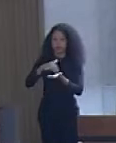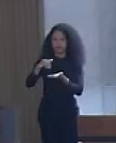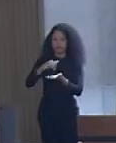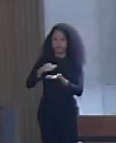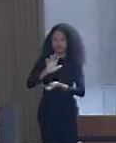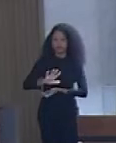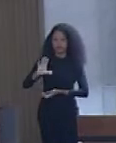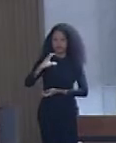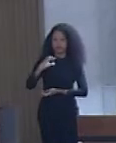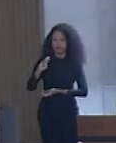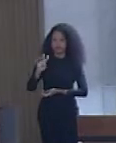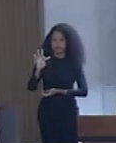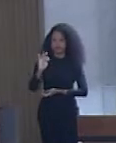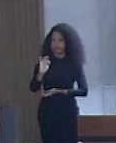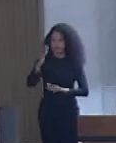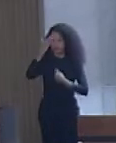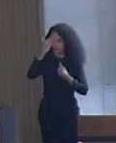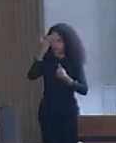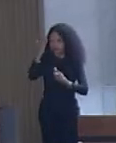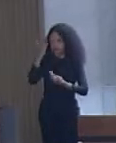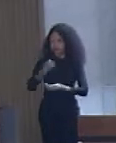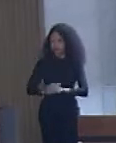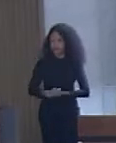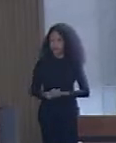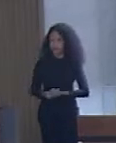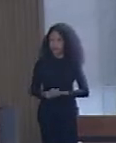CUT Pernambuco. Muito obrigado, Elcio.